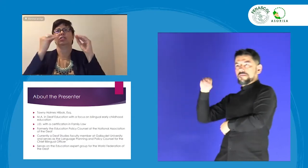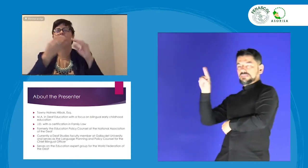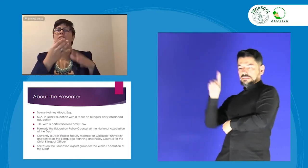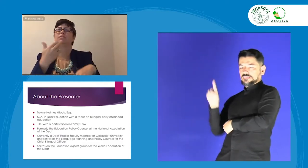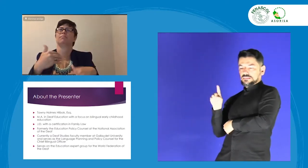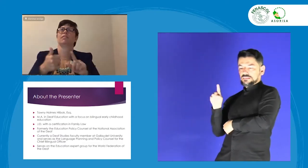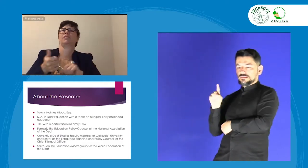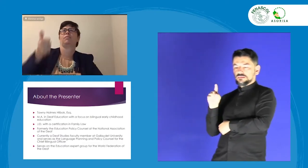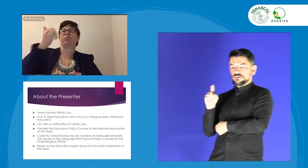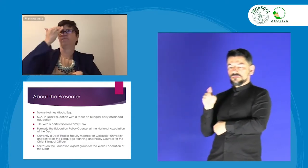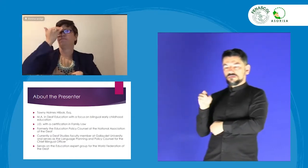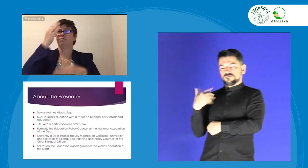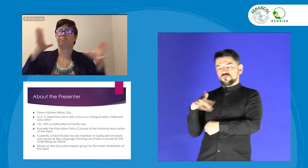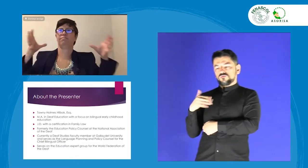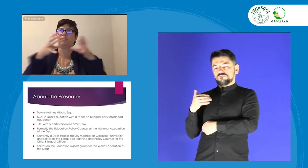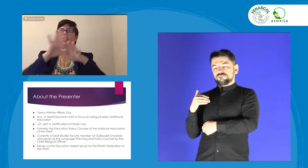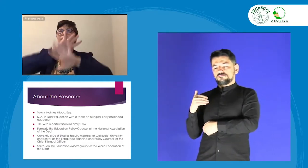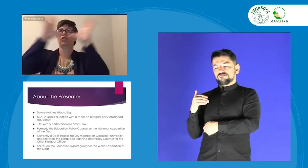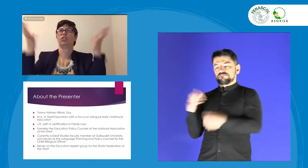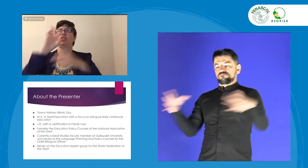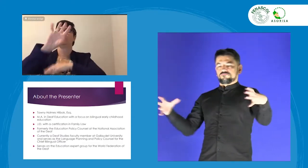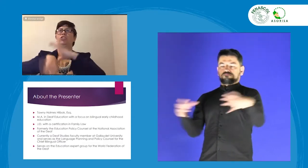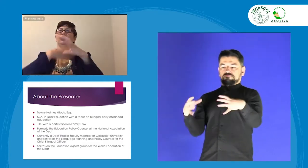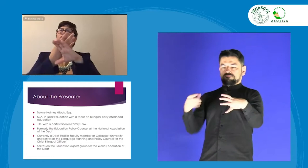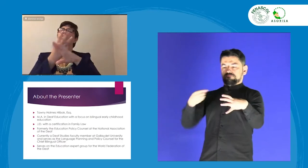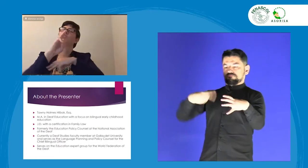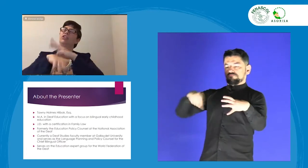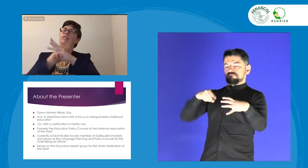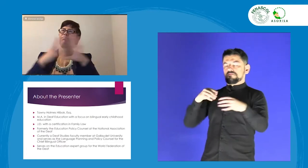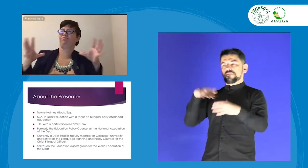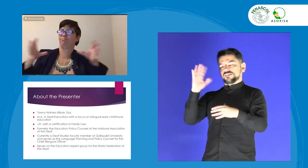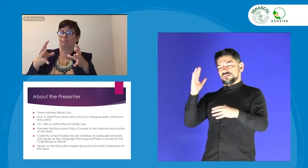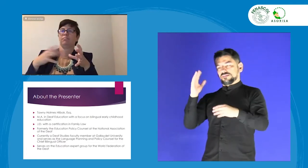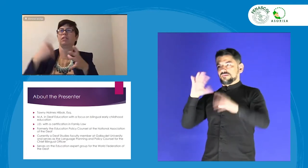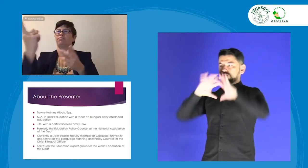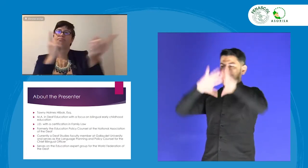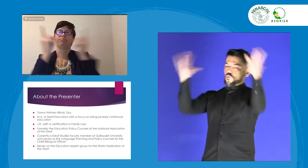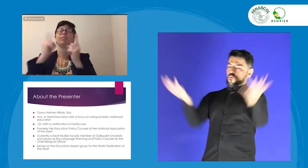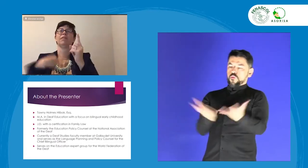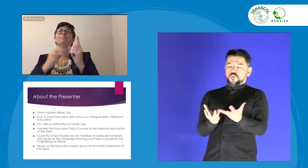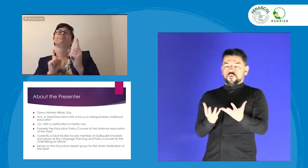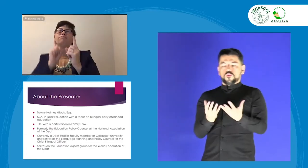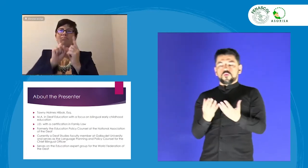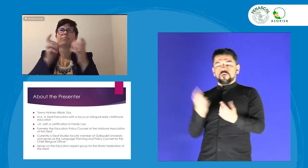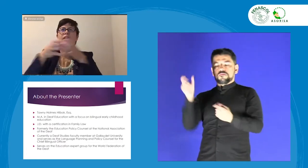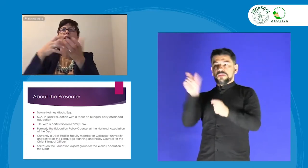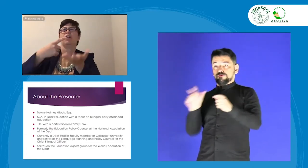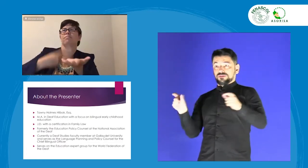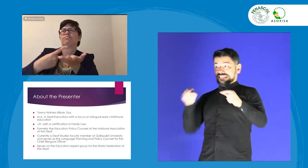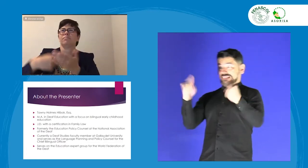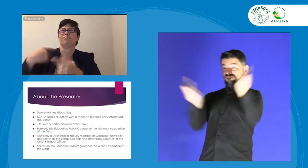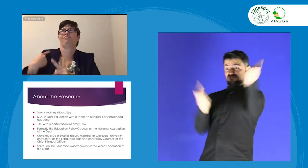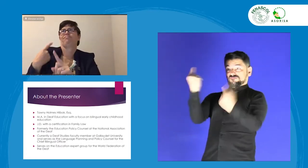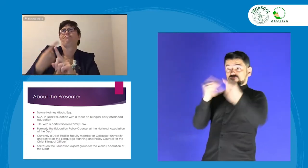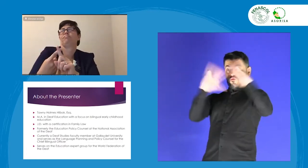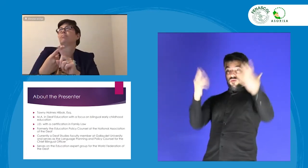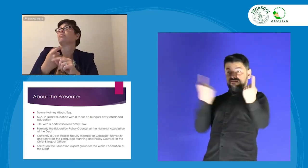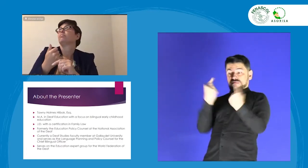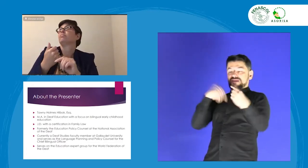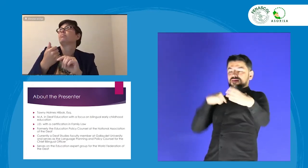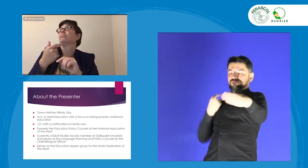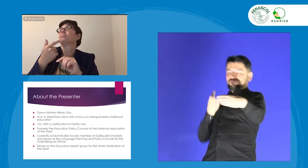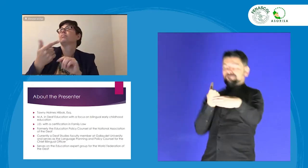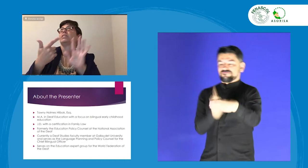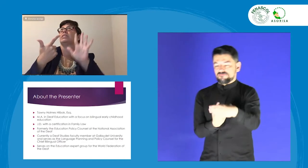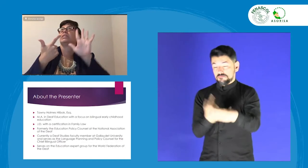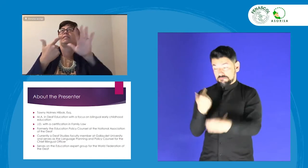soy asesora en la WFD con todo lo que tiene que ver con la educación de sordos y la lengua de señas.